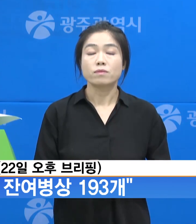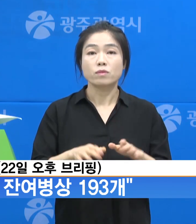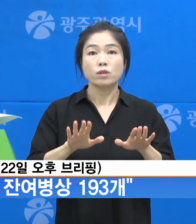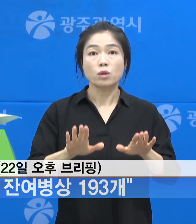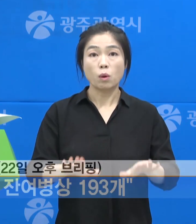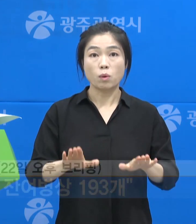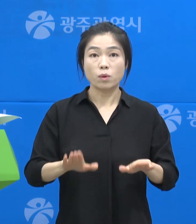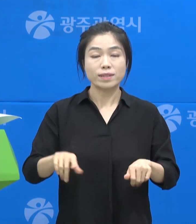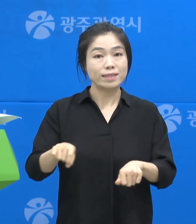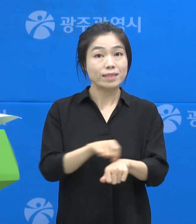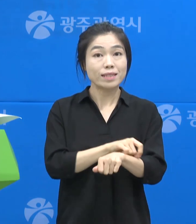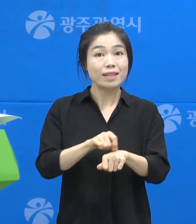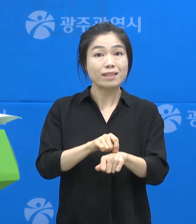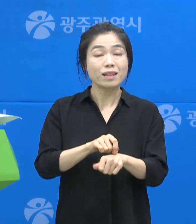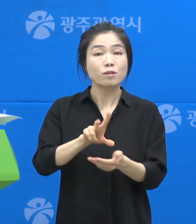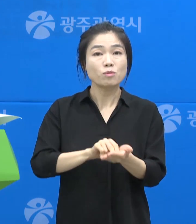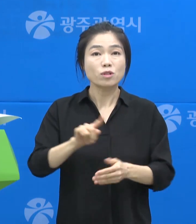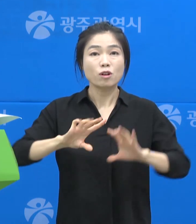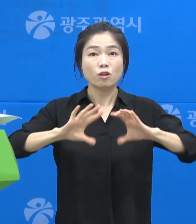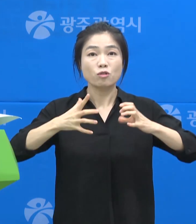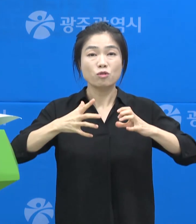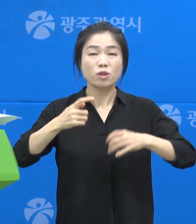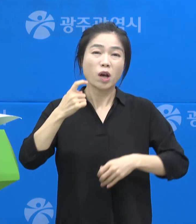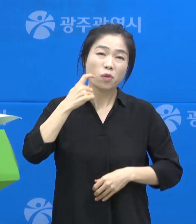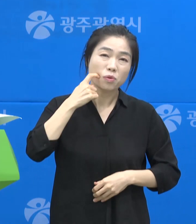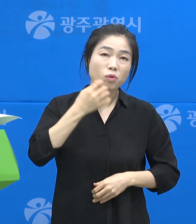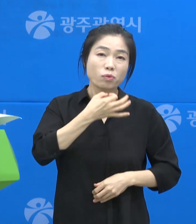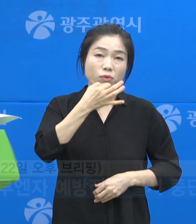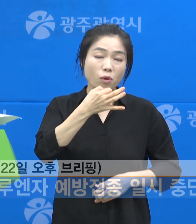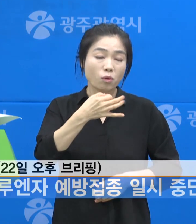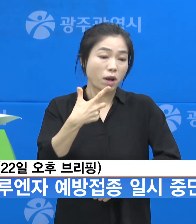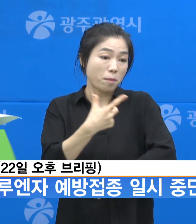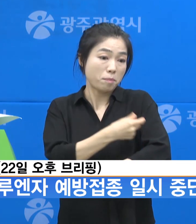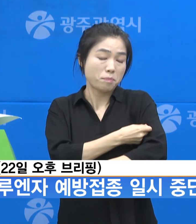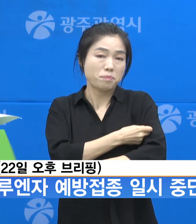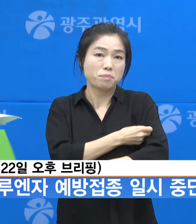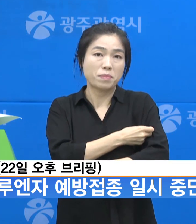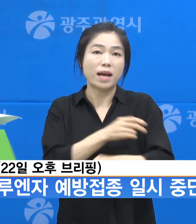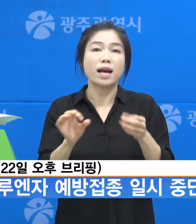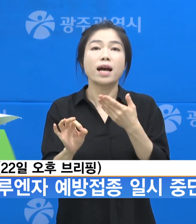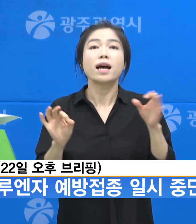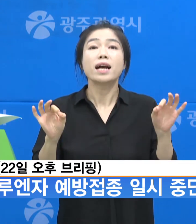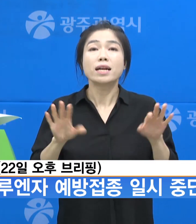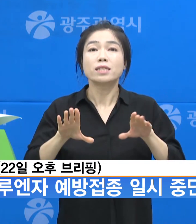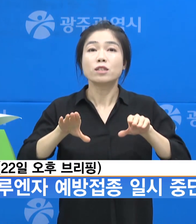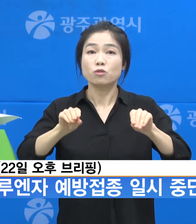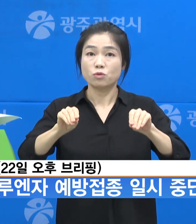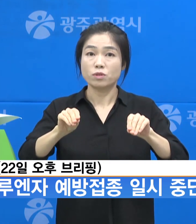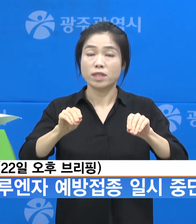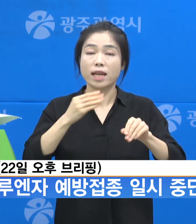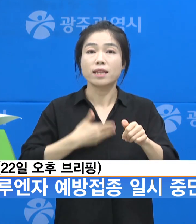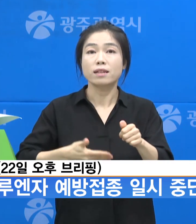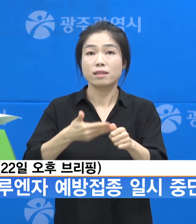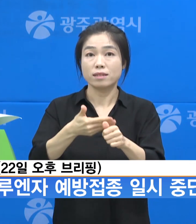오늘 특이 사항으로서는 국가 인플루엔자 예방접종 사업 일시 중단 안내를 말씀드리겠습니다.